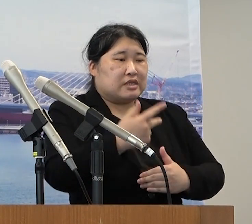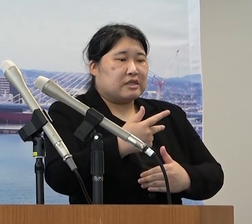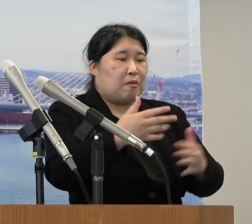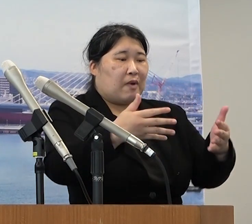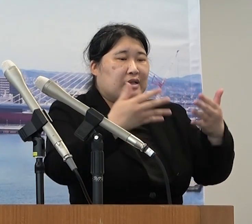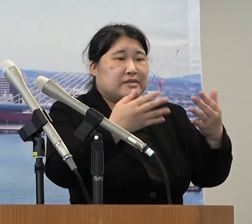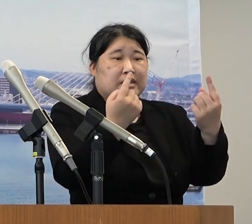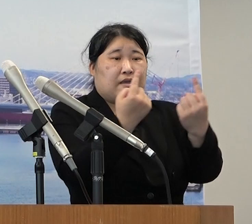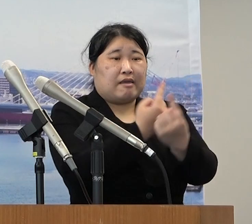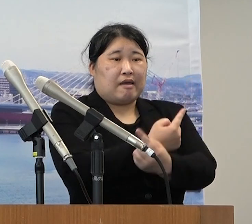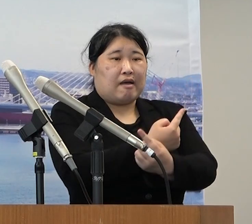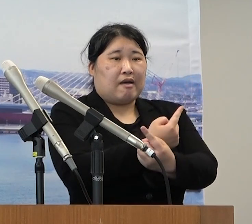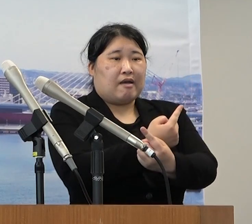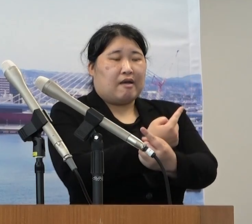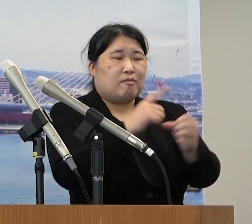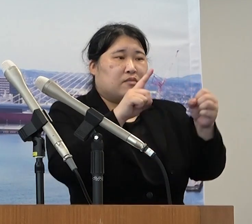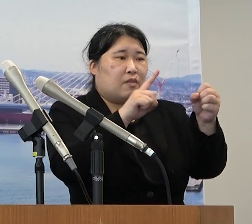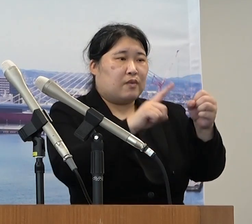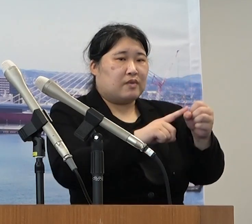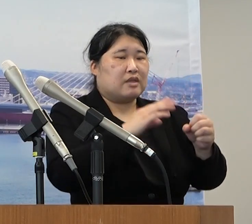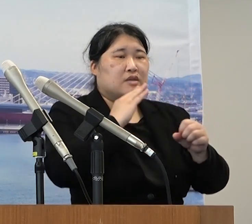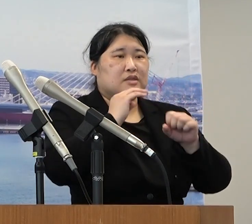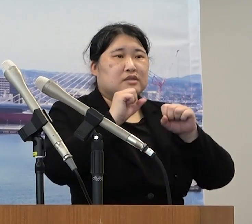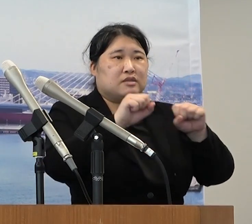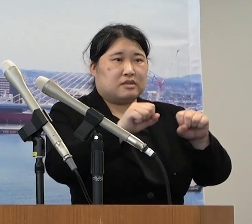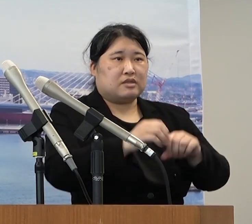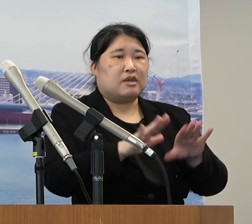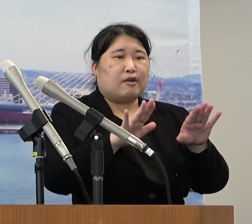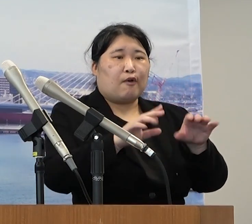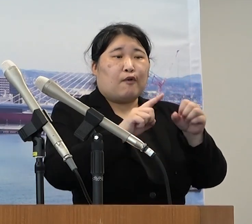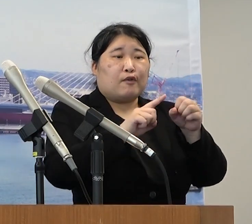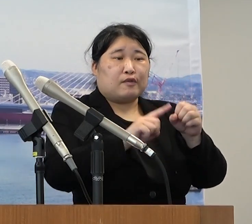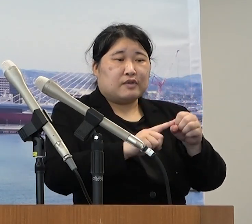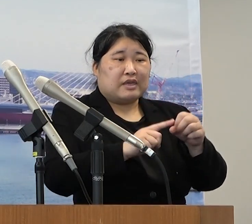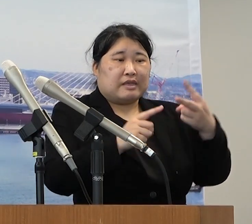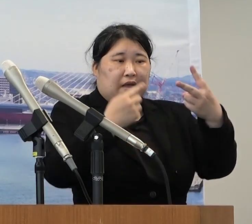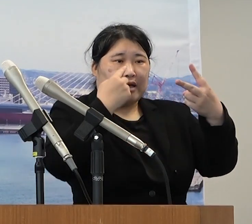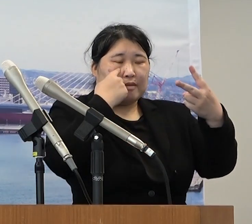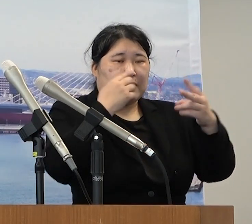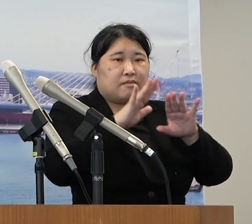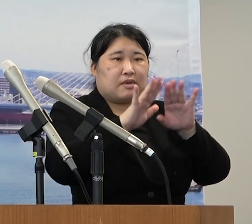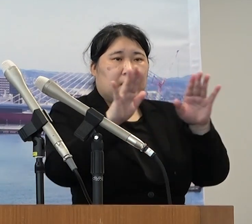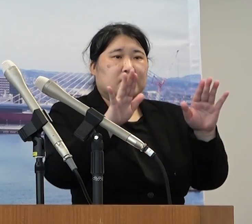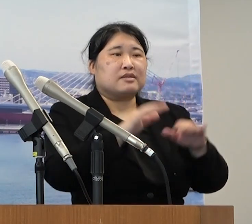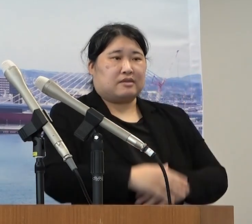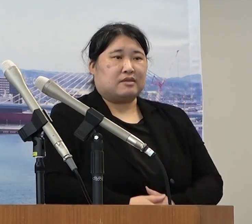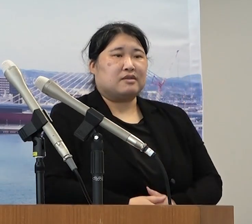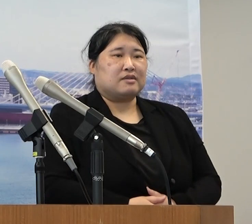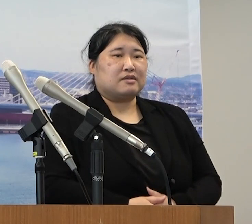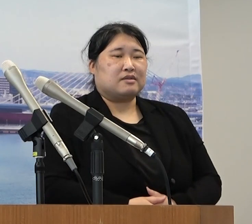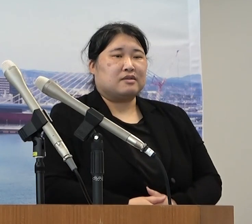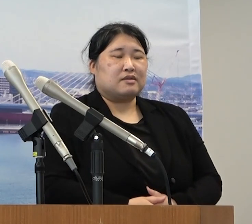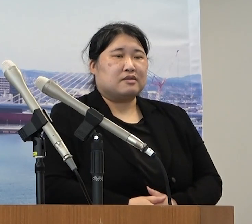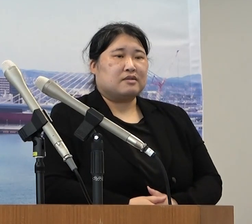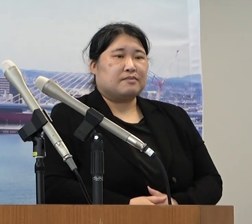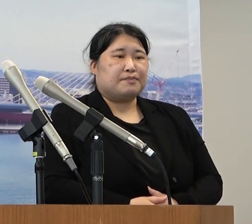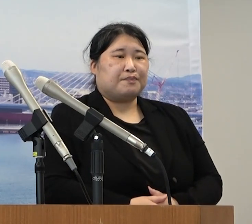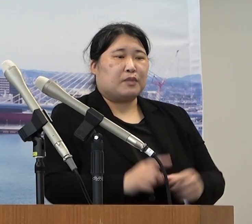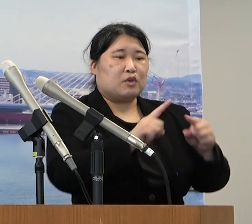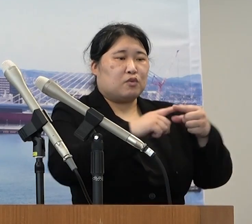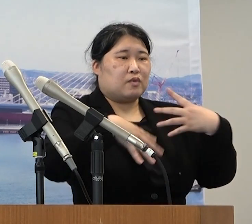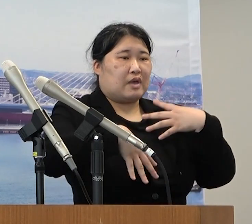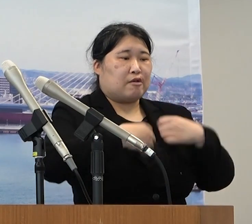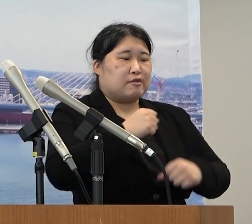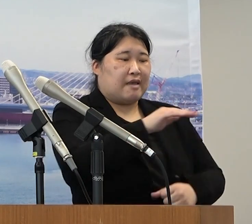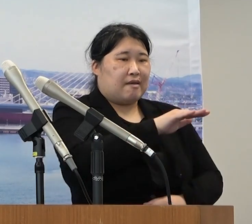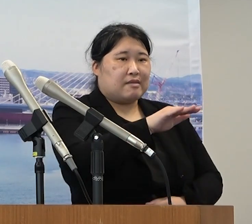化への貢献を目的に開催される大会で、今回で2回目となるものでございます。中学生